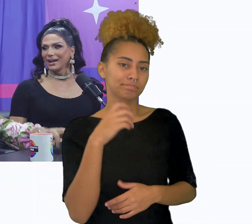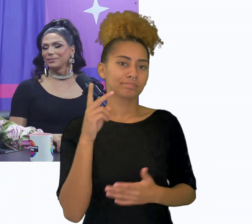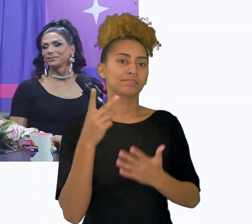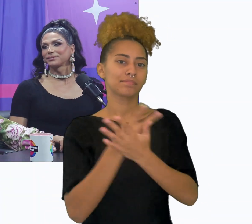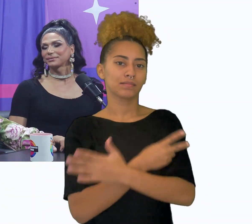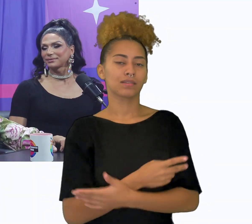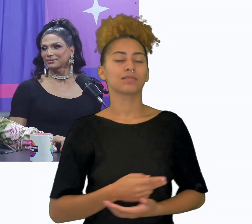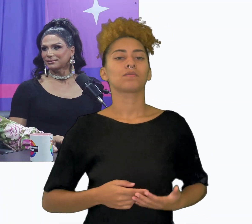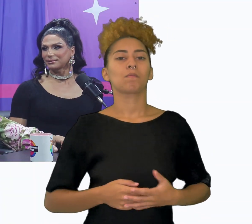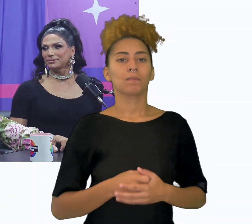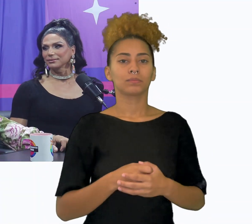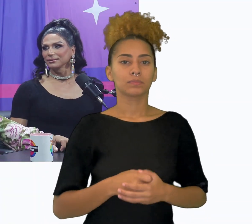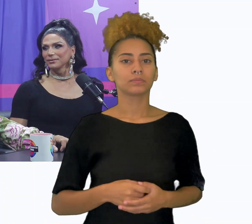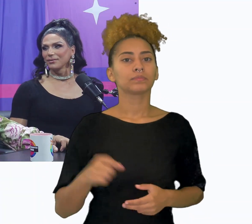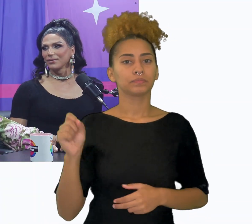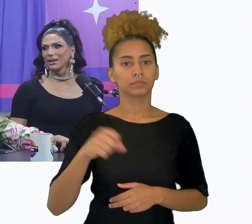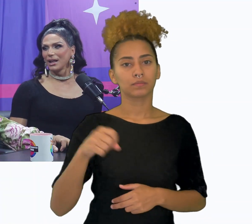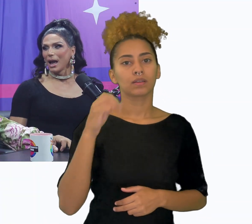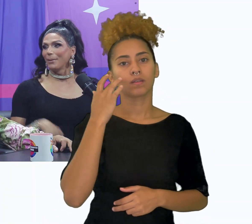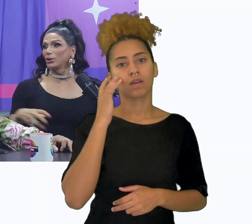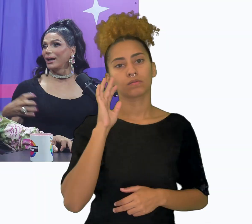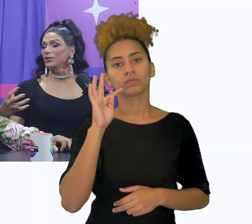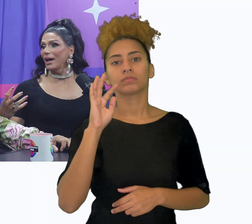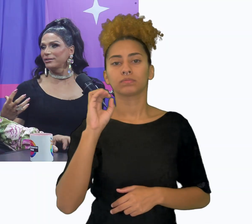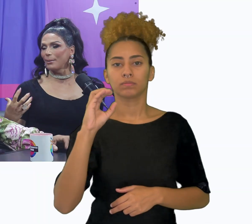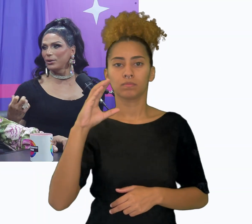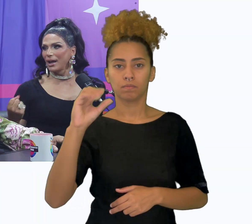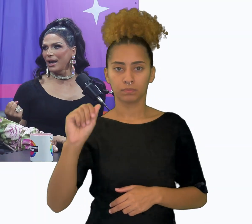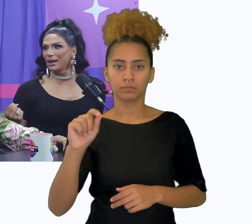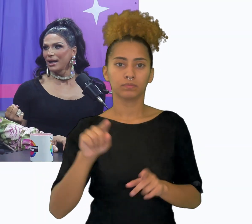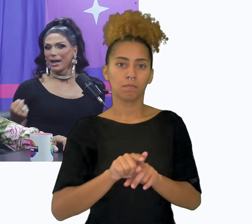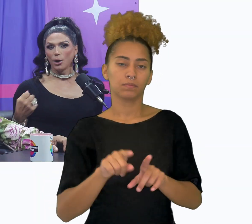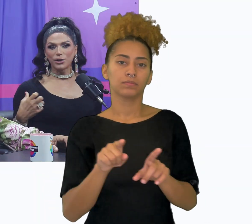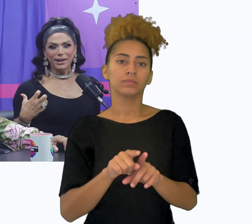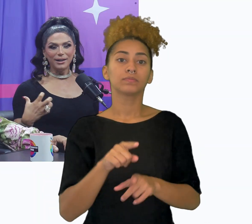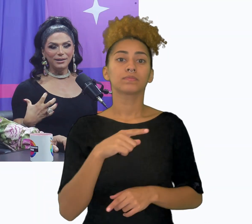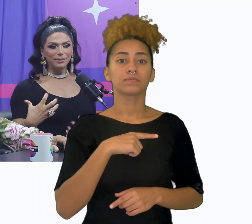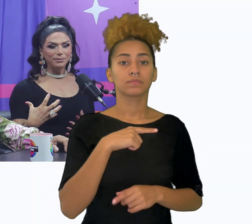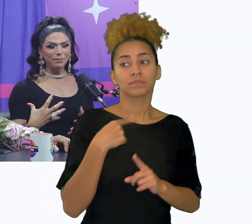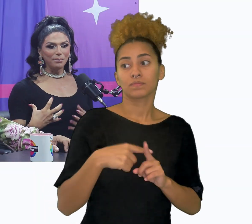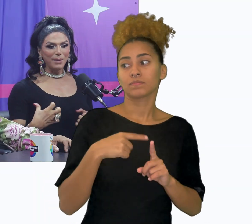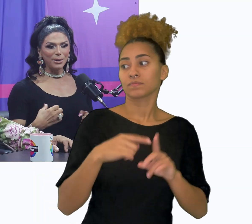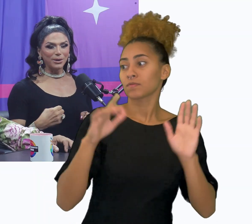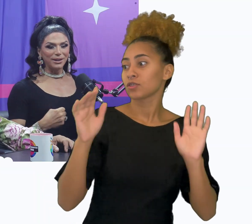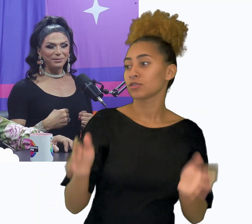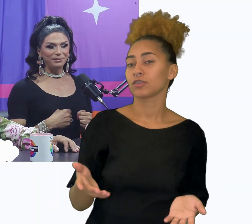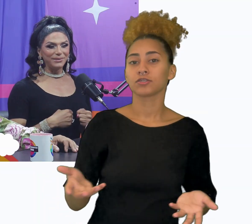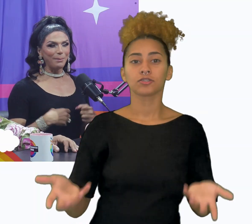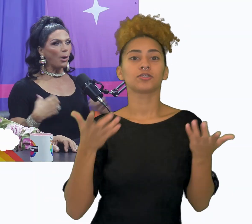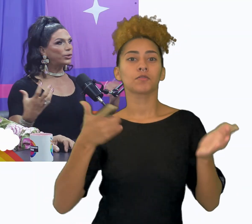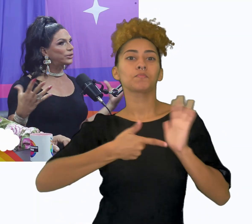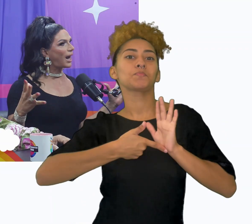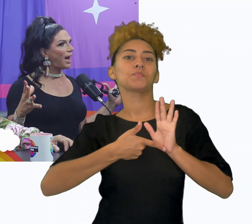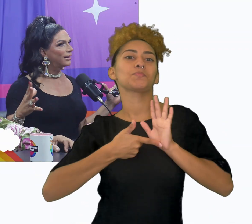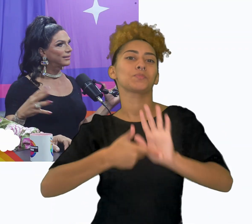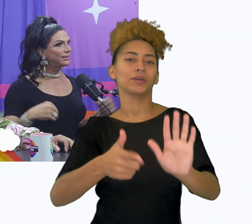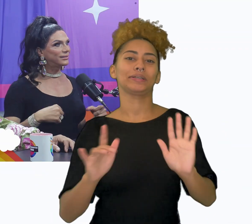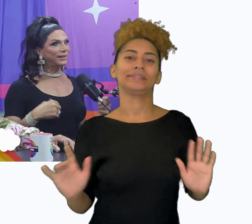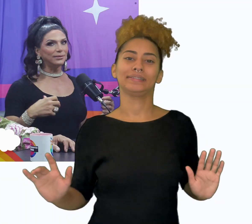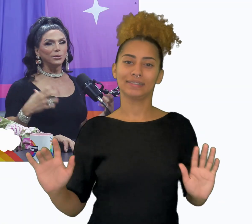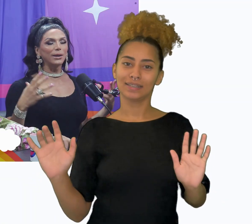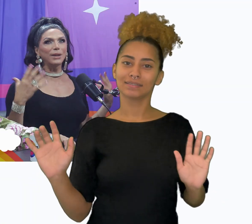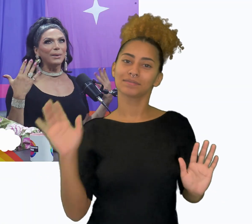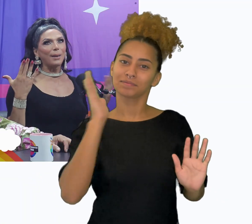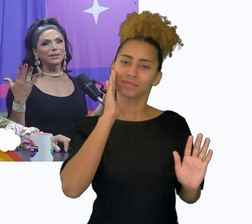uma É. vez. Foi na Tóquio, eu levei um Mas baile aí já, do Eric sabe o que era? Silva. Eu já queria meio que mostrar.